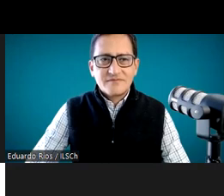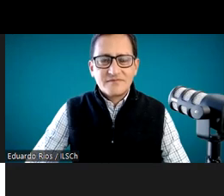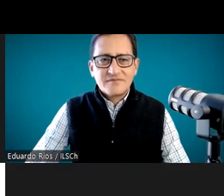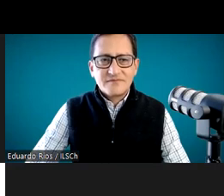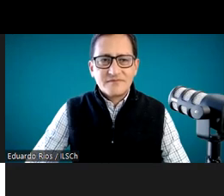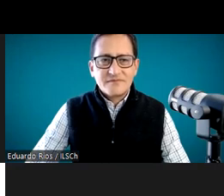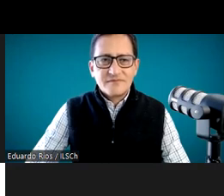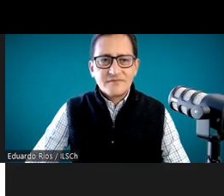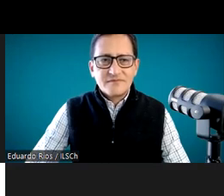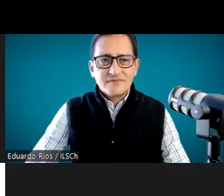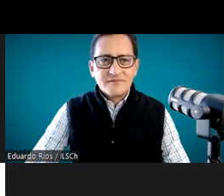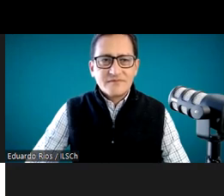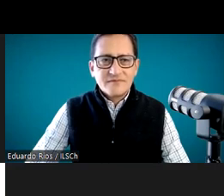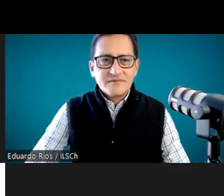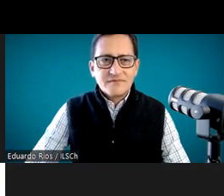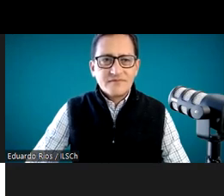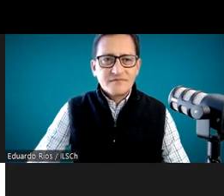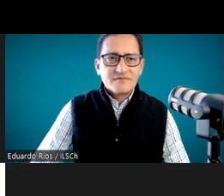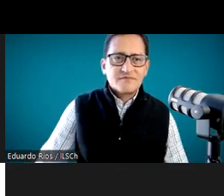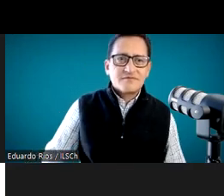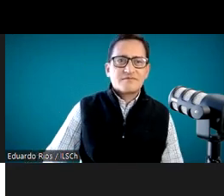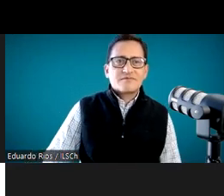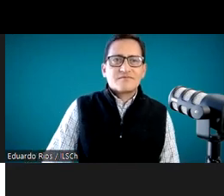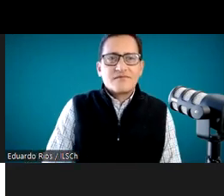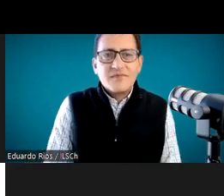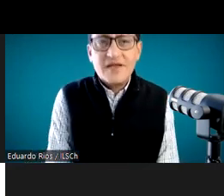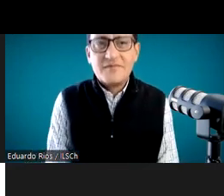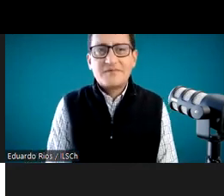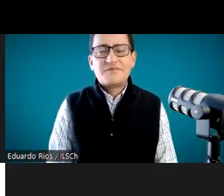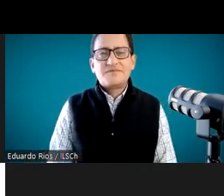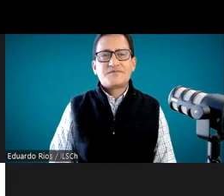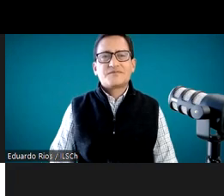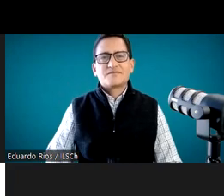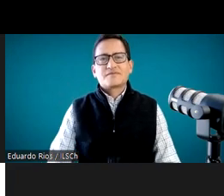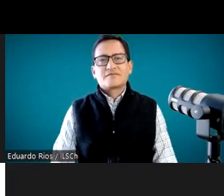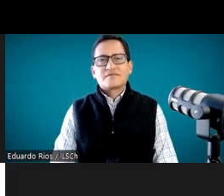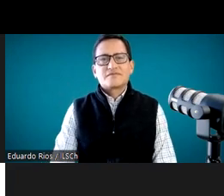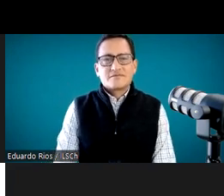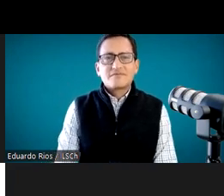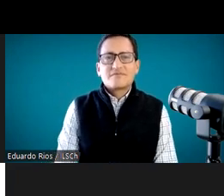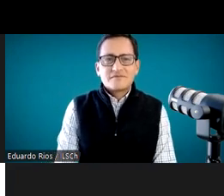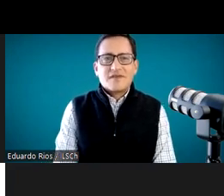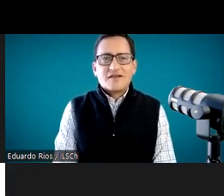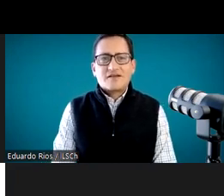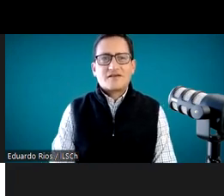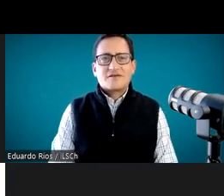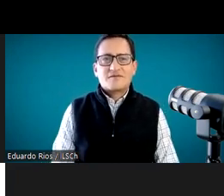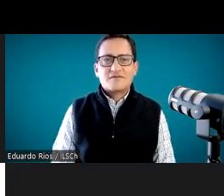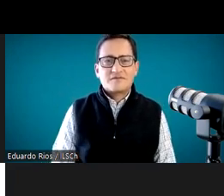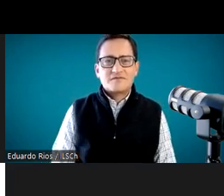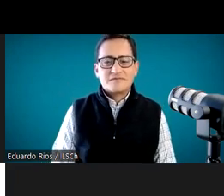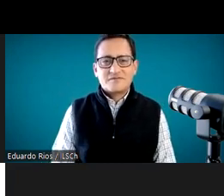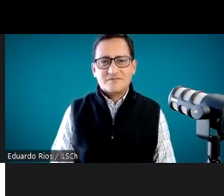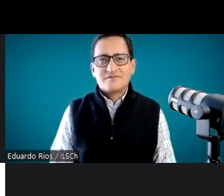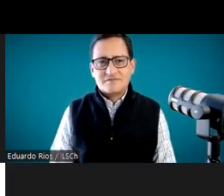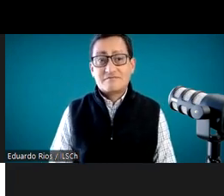he estado en el Complejo Asistencial Víctor Ríos Ruiz, realizando reemplazos generalmente. Y me ha tocado igual